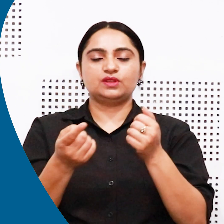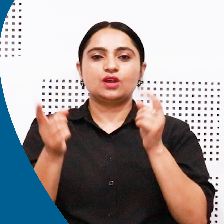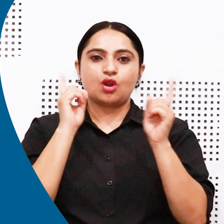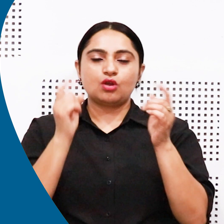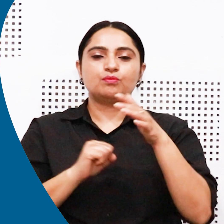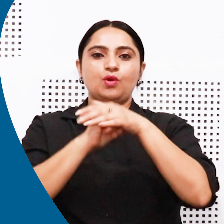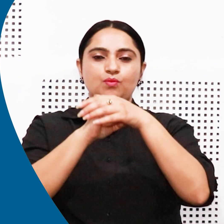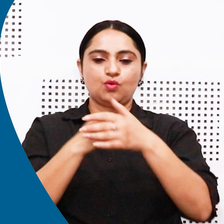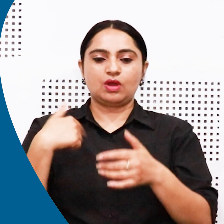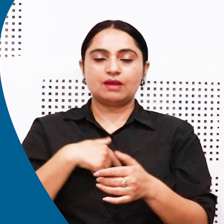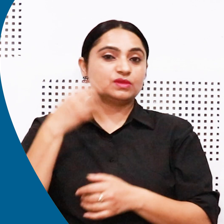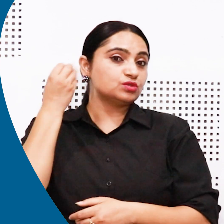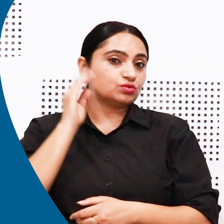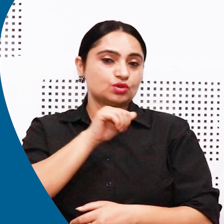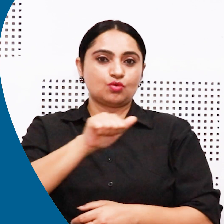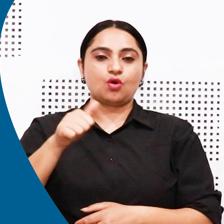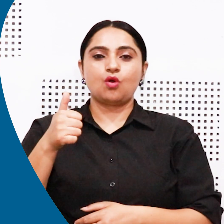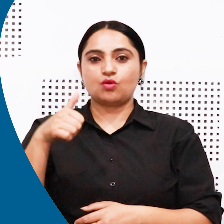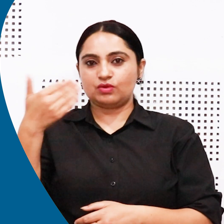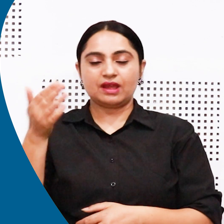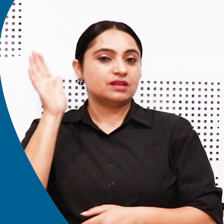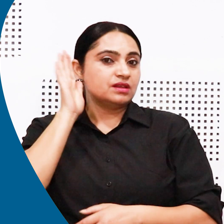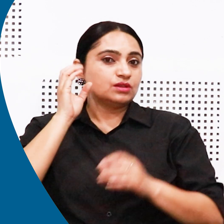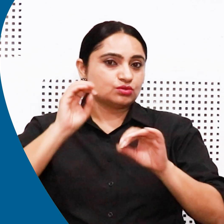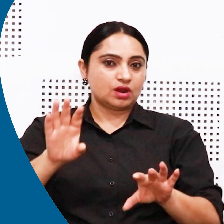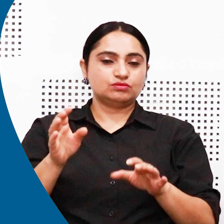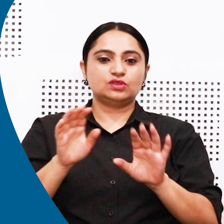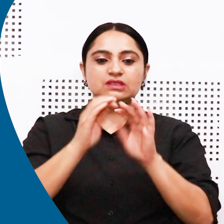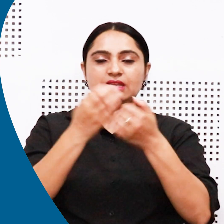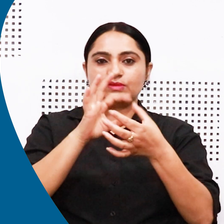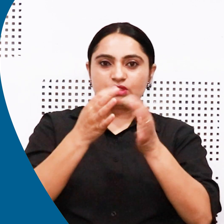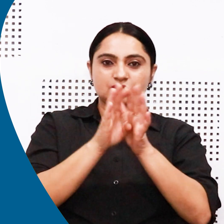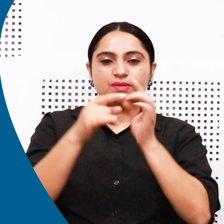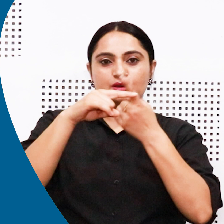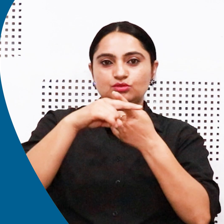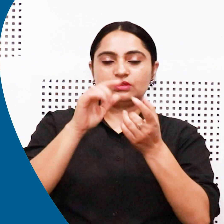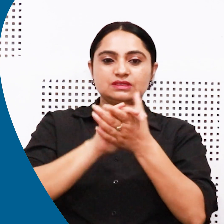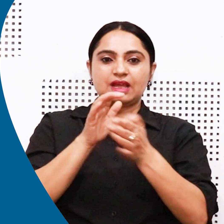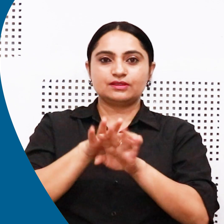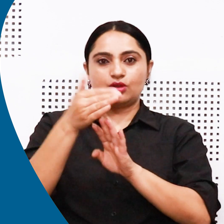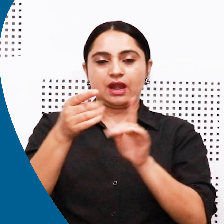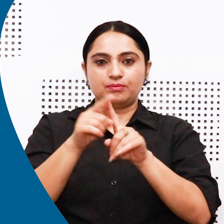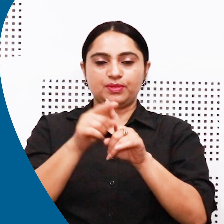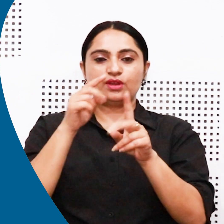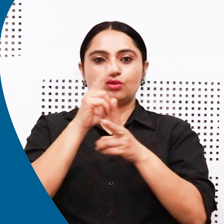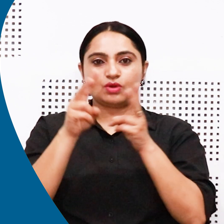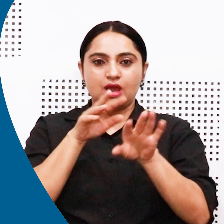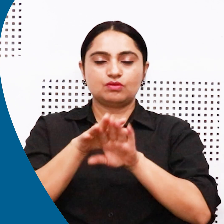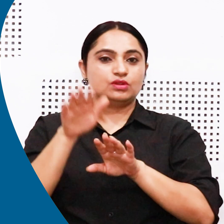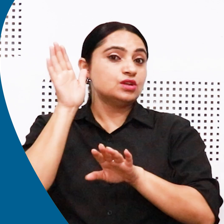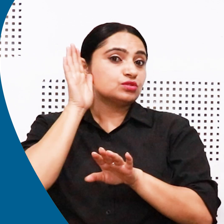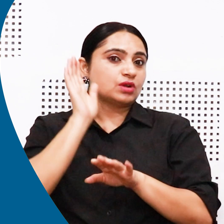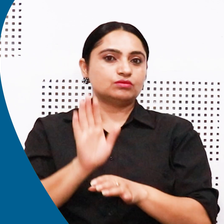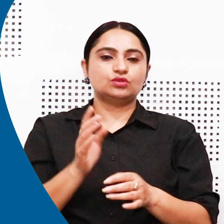मोहनमाया ढकाल। हामी सुन्छौँ, अरूलाई सुनाउँछौँ होइन, एउटा सामाजिक सञ्जाल मार्फत जोडिएका साथीहरूलाई पनि हामी यो कुराहरू सुनाउँछौँ